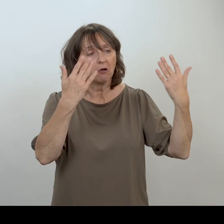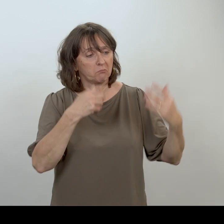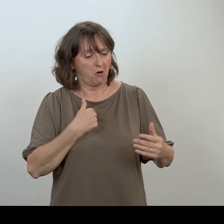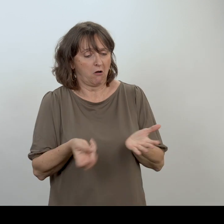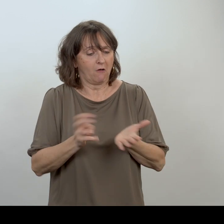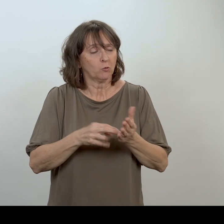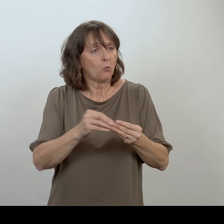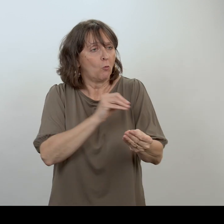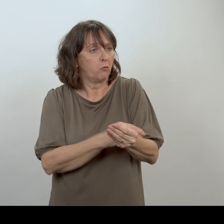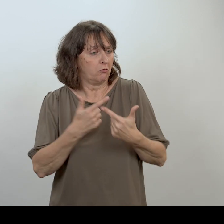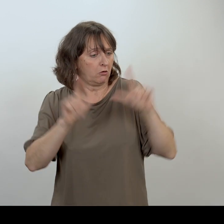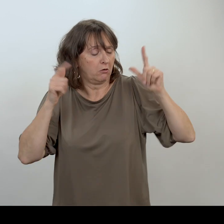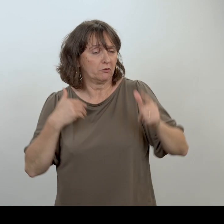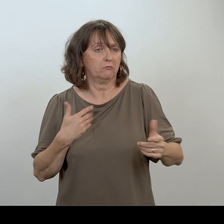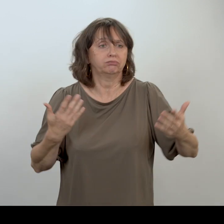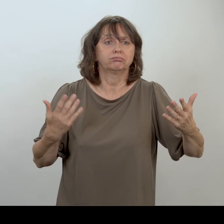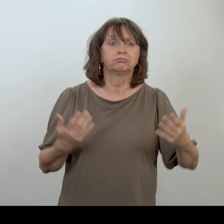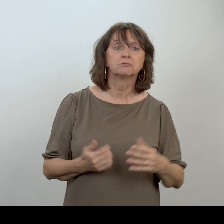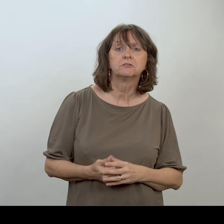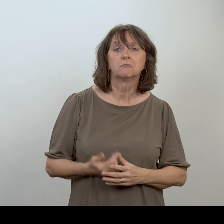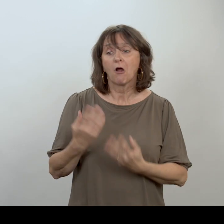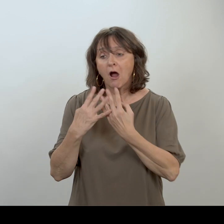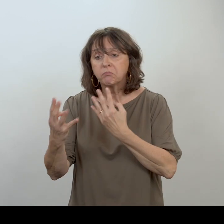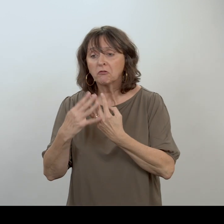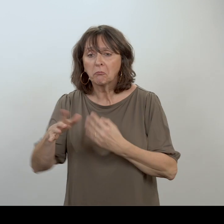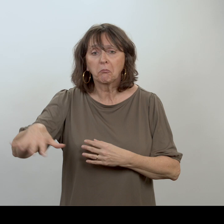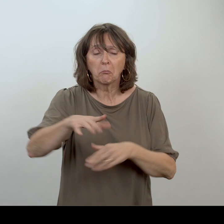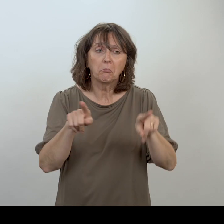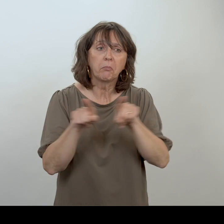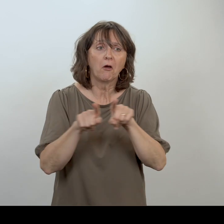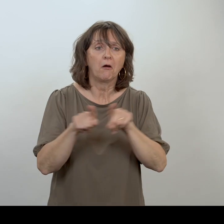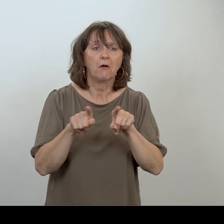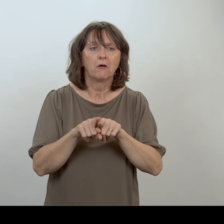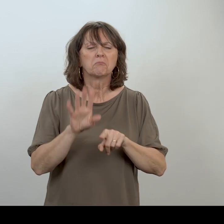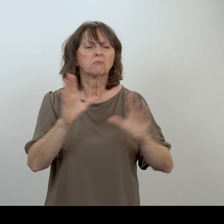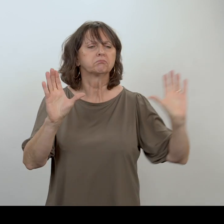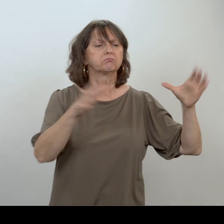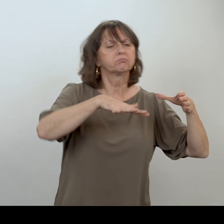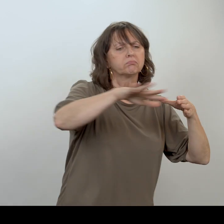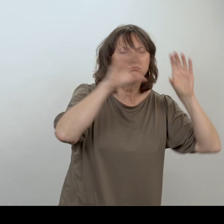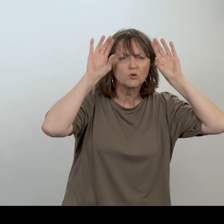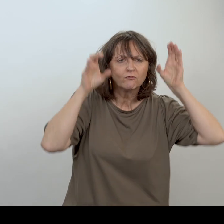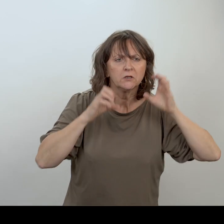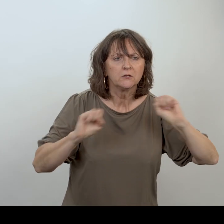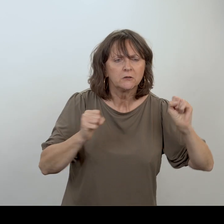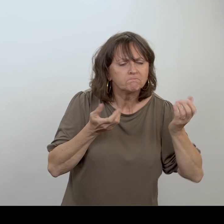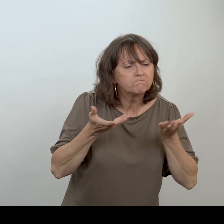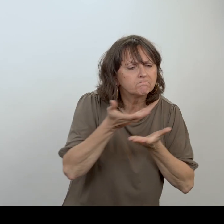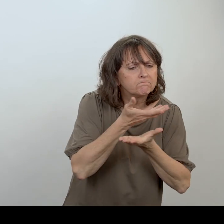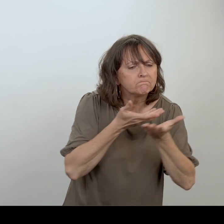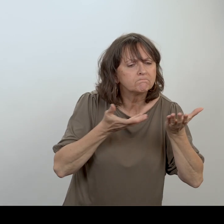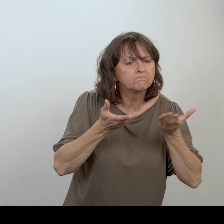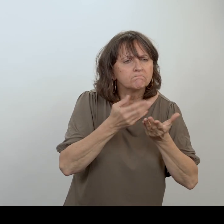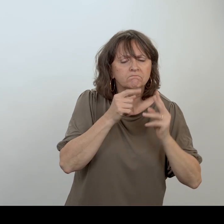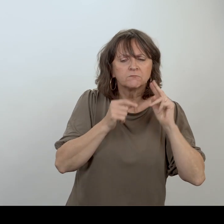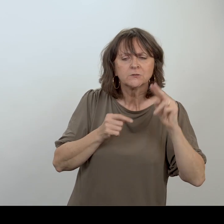sa réponse. Que vous importe si je me lève plus tôt? L'herbe n'est-elle pas identique? Les autres buffles